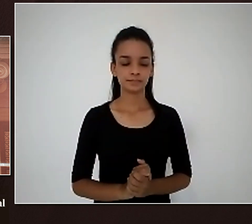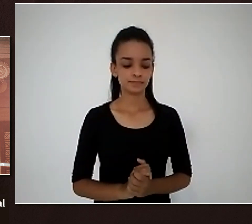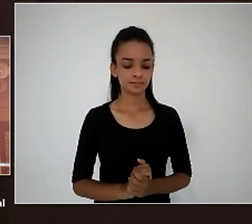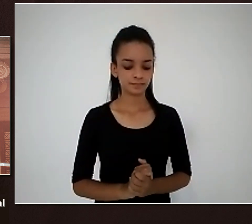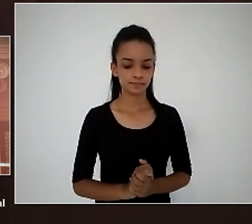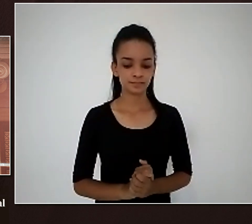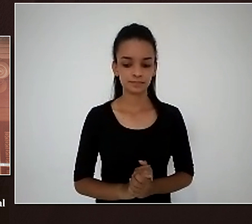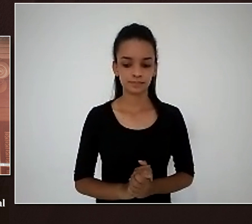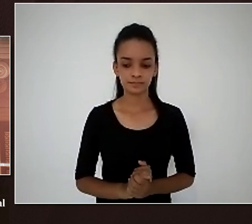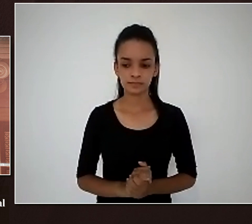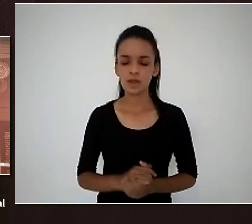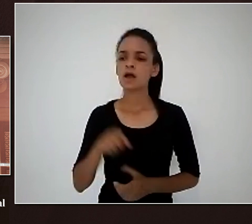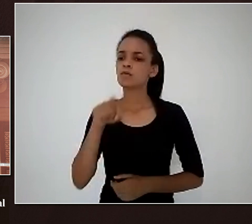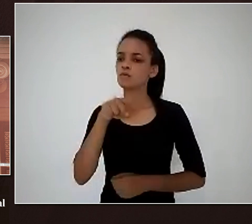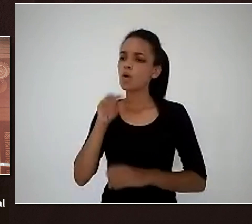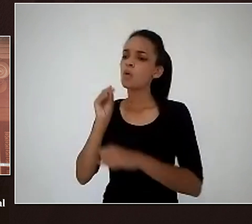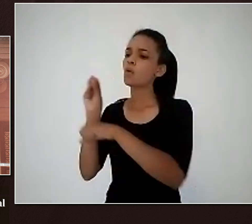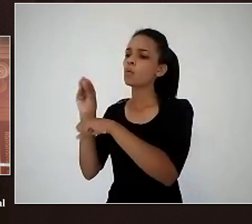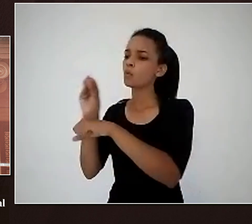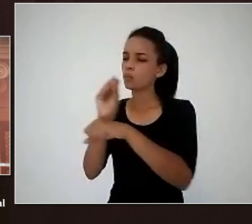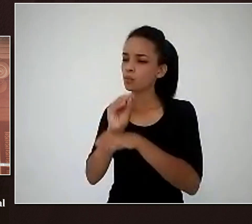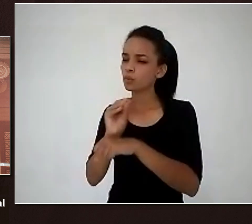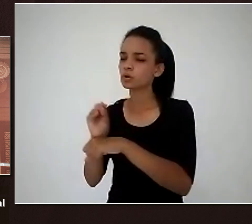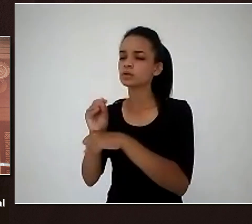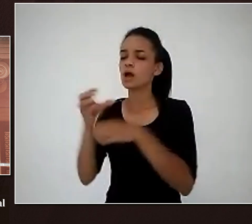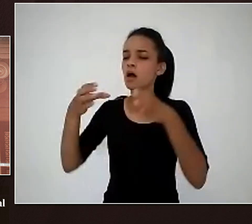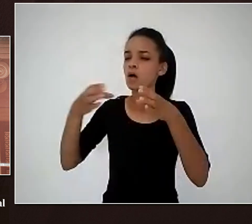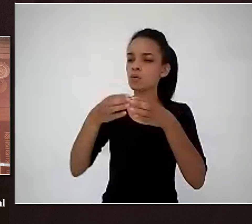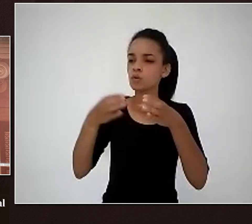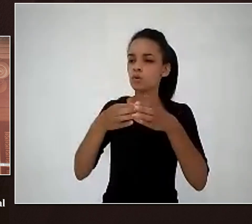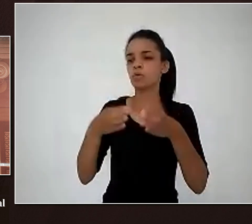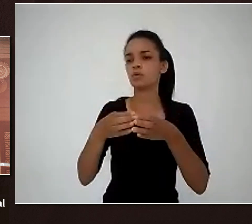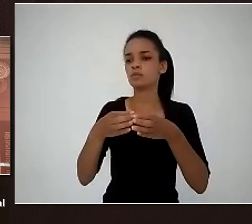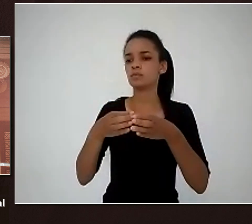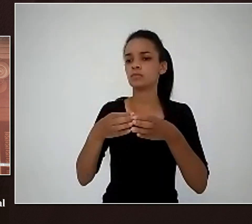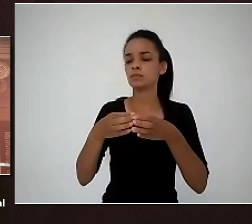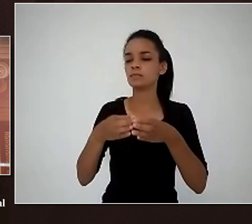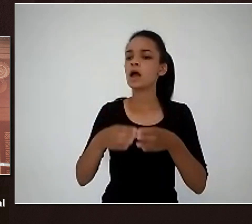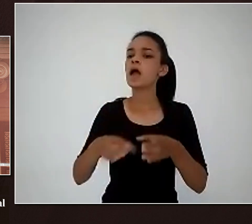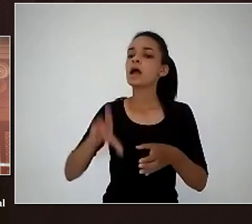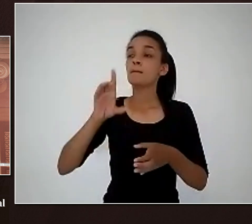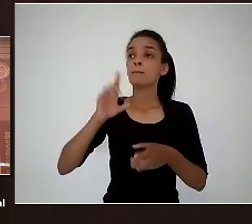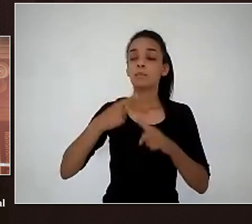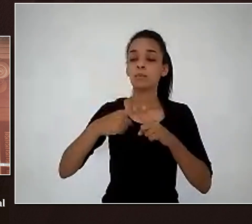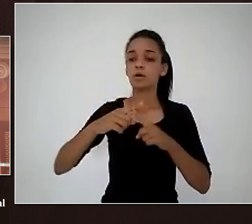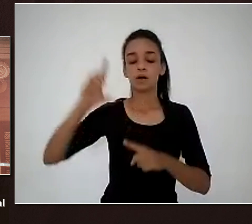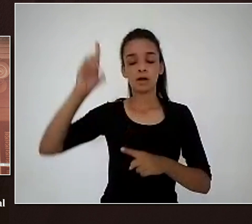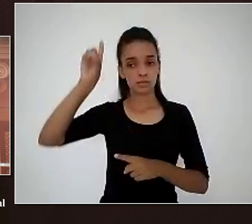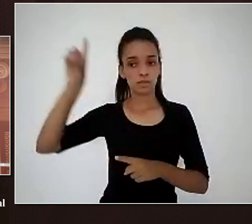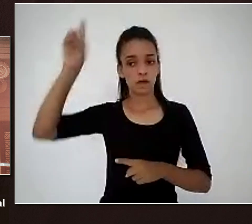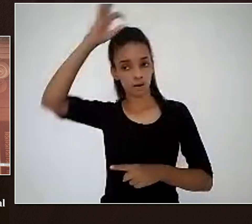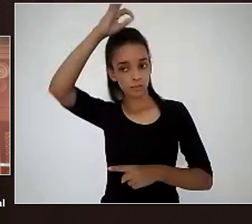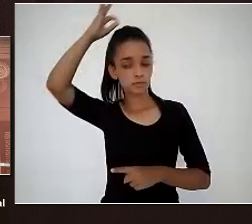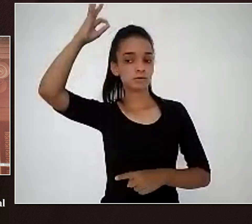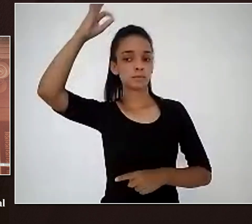rebanho sobre o qual o Espírito Santo vos constituiu bispos. Quer dizer, os presbíteros são os